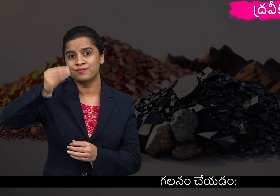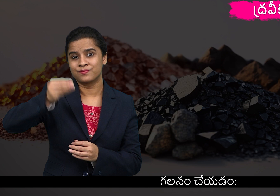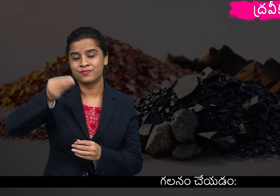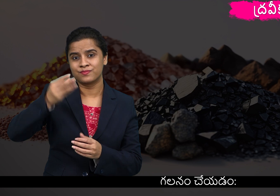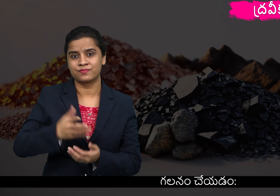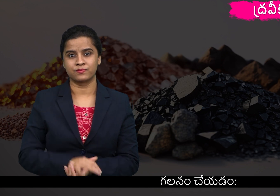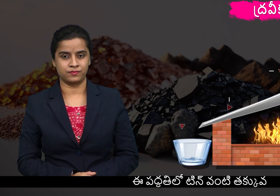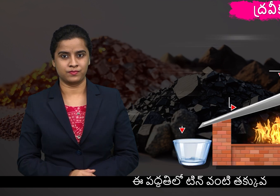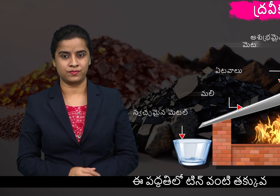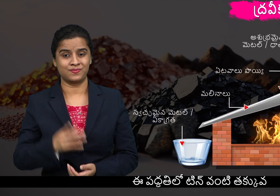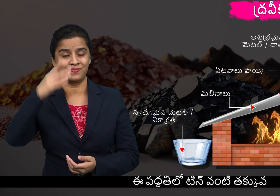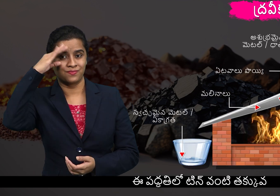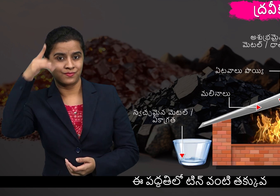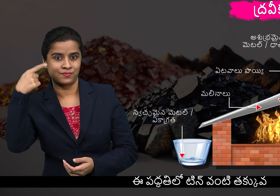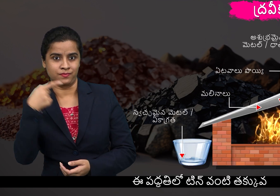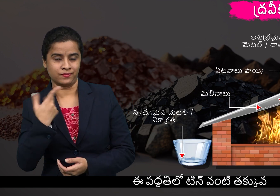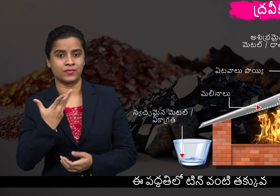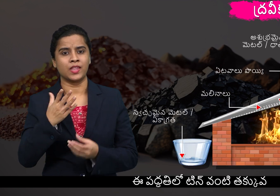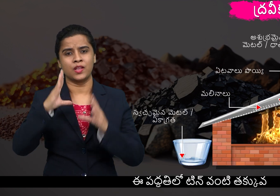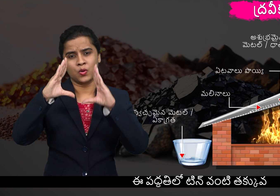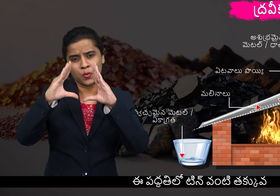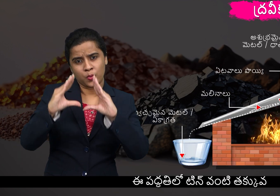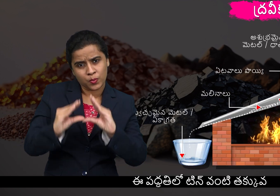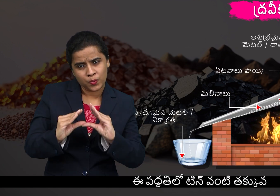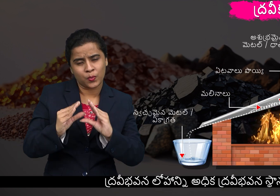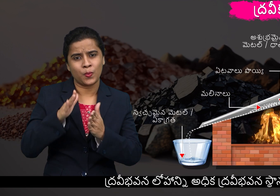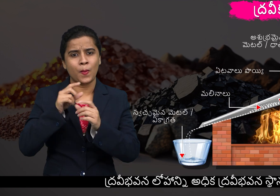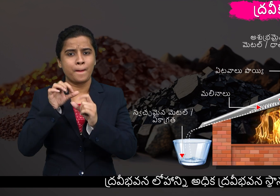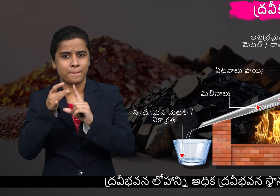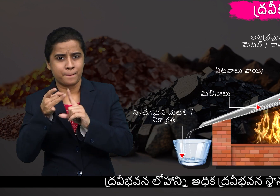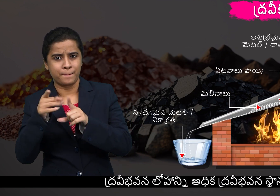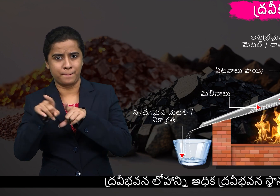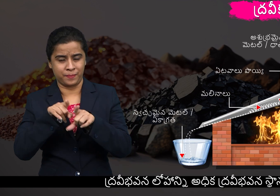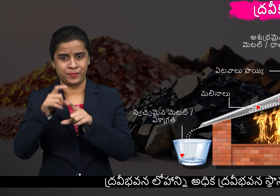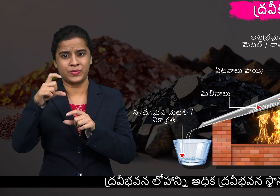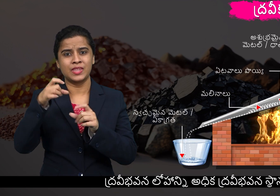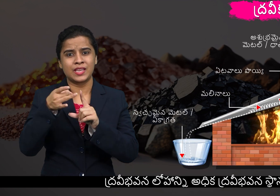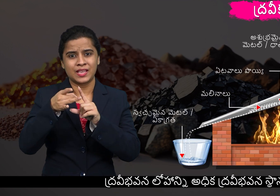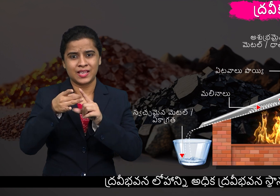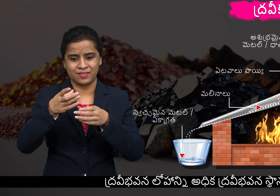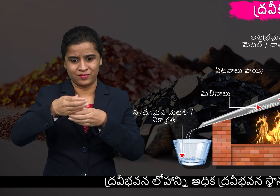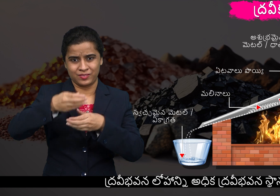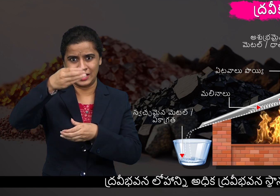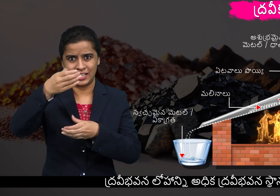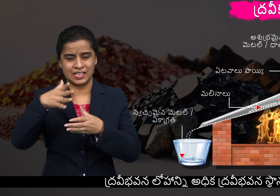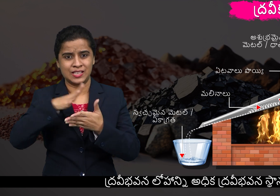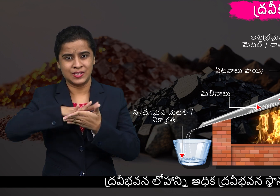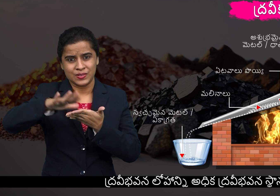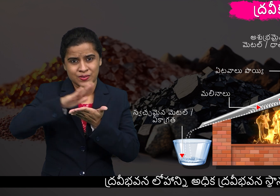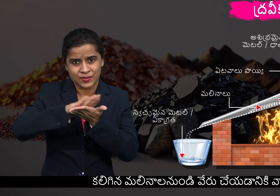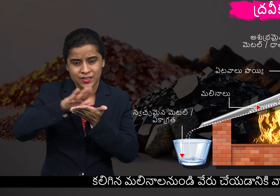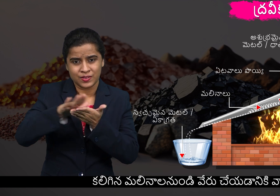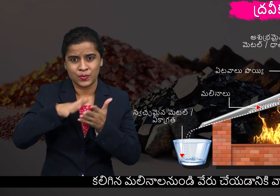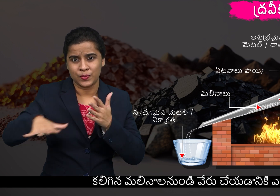గలనం చేయడం. ఈ పద్ధతిలో టిన్ వంటి తక్కువ ద్రవీభవన లోహాన్ని అధిక ద్రవీభవన స్థానం